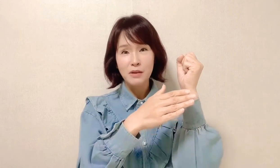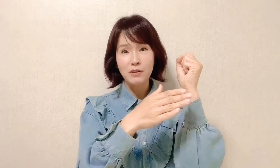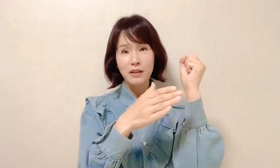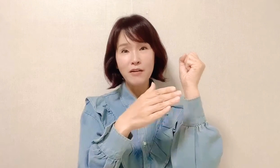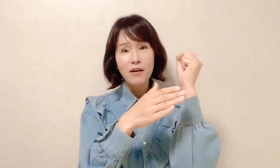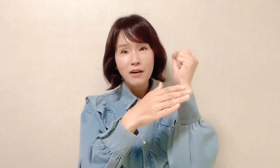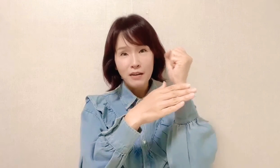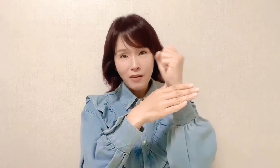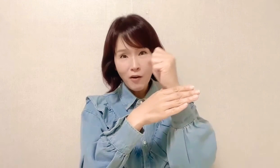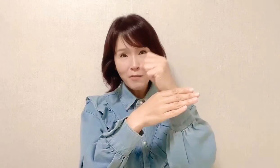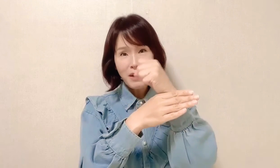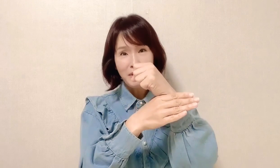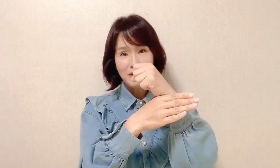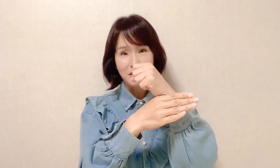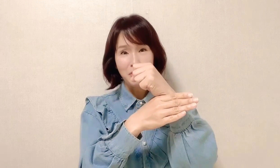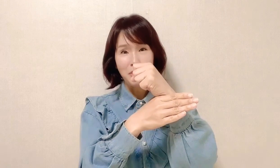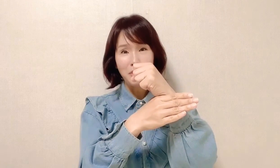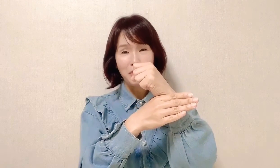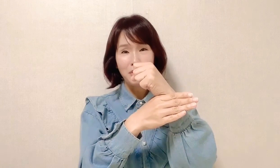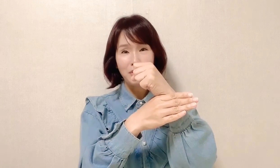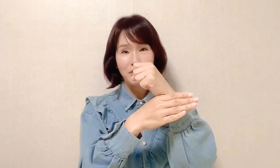같아요. 열매 맺히고